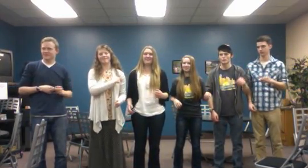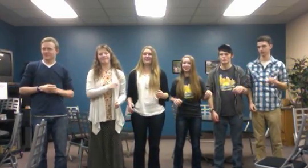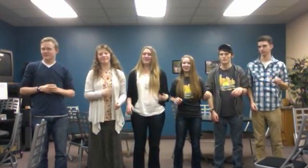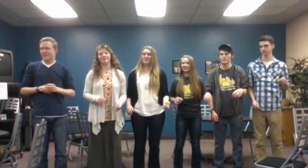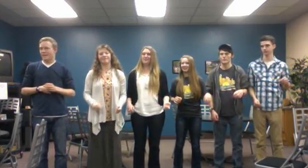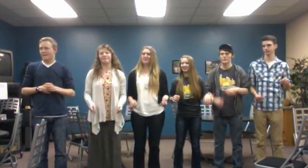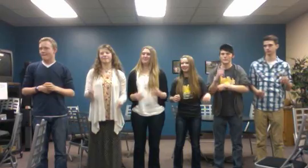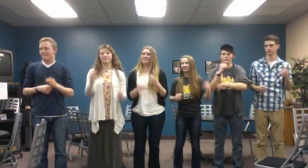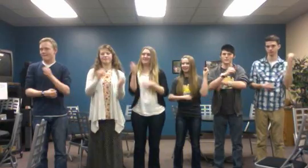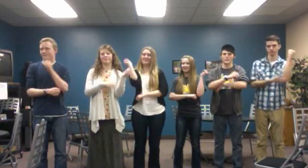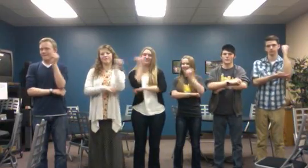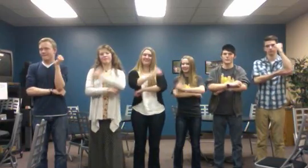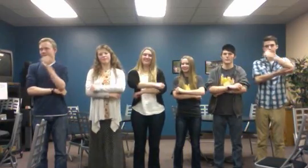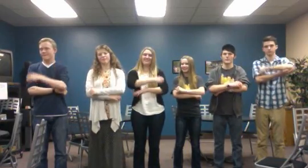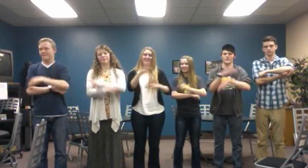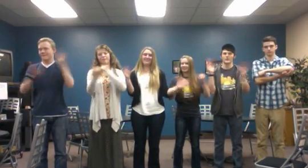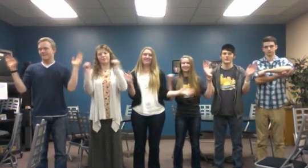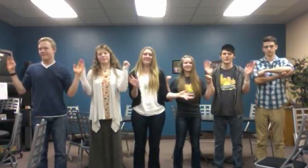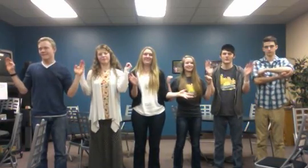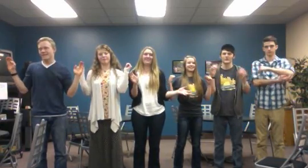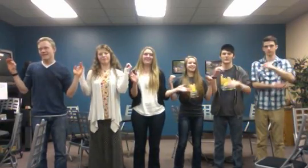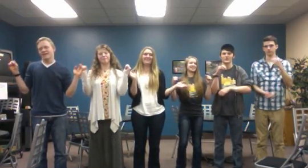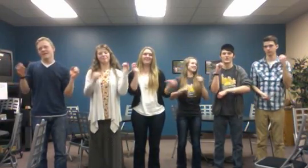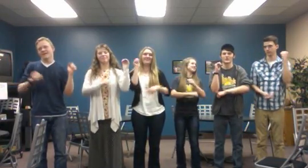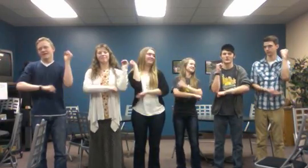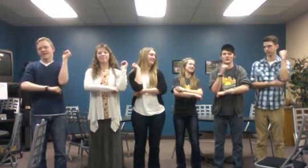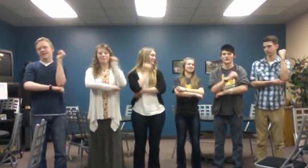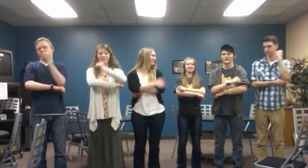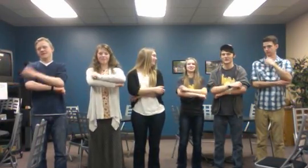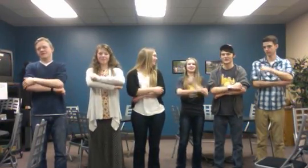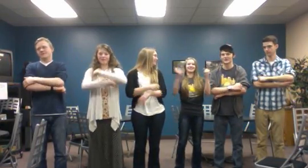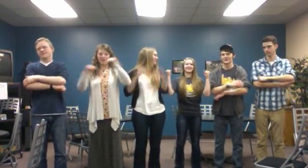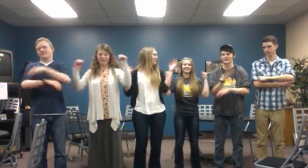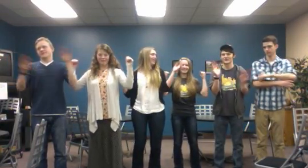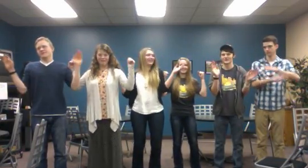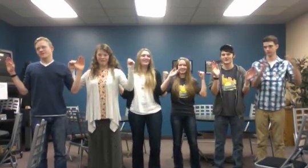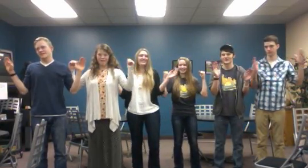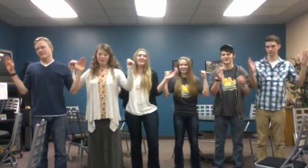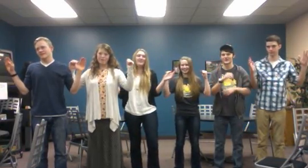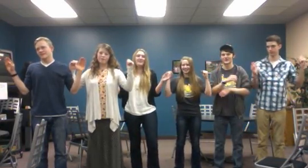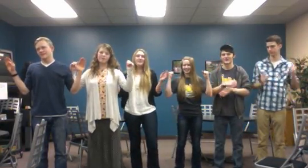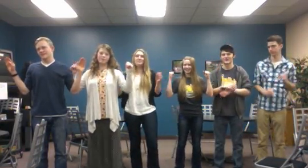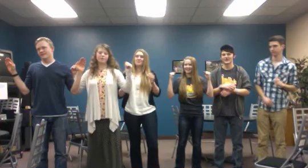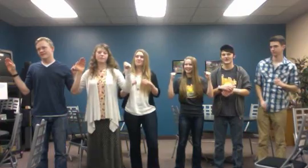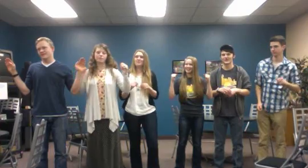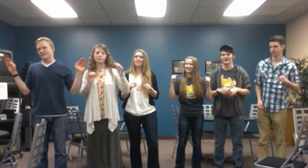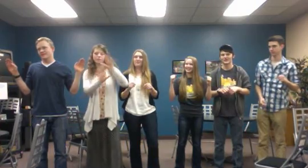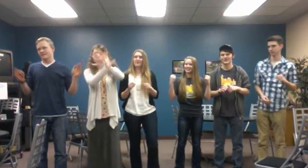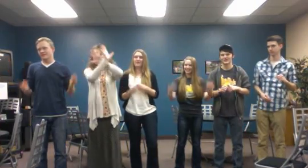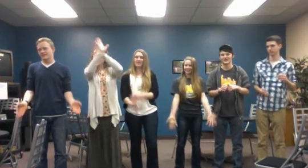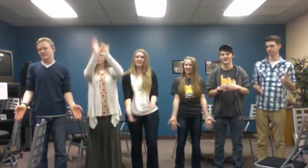Jesús la muerte venció, Él la muerte venció, en la tierra